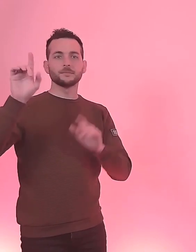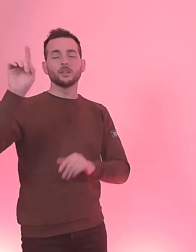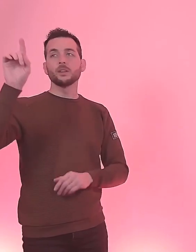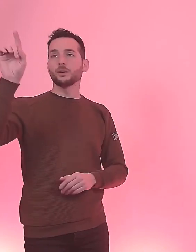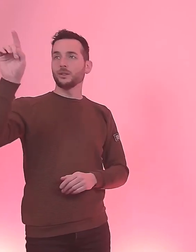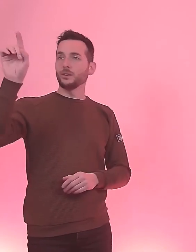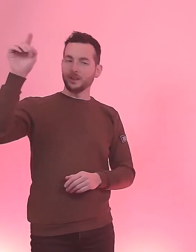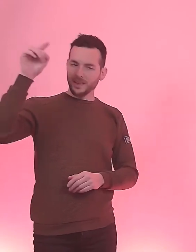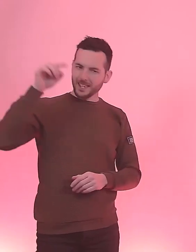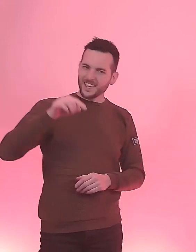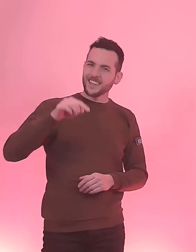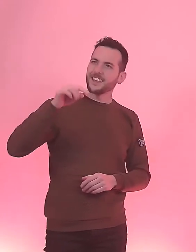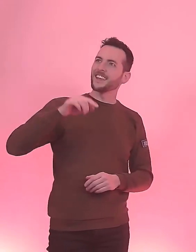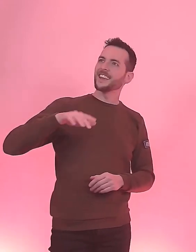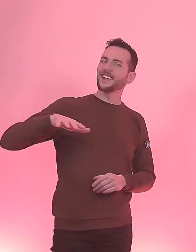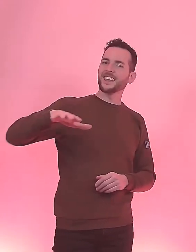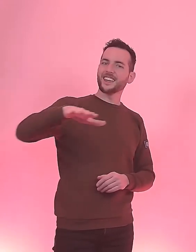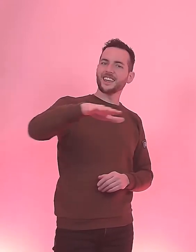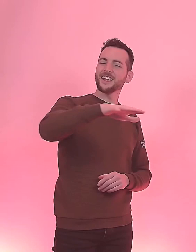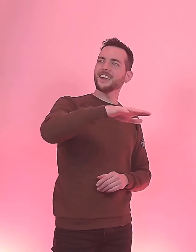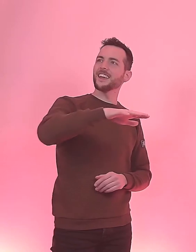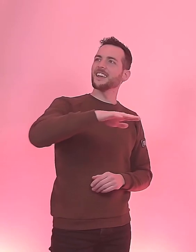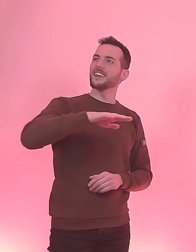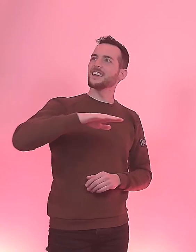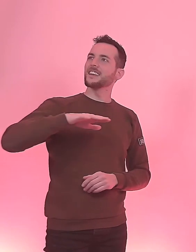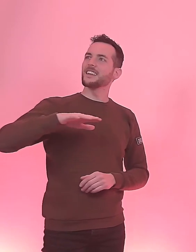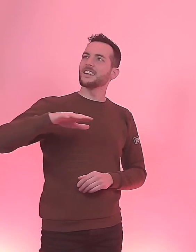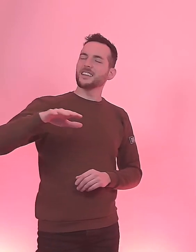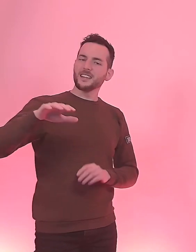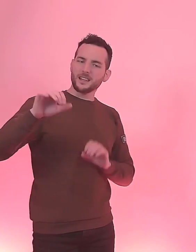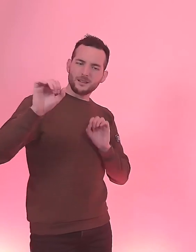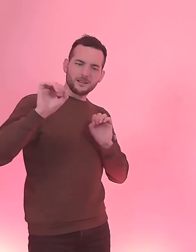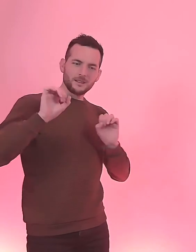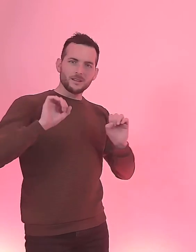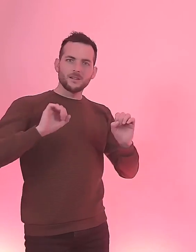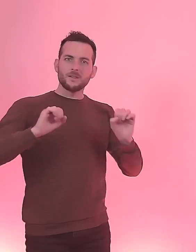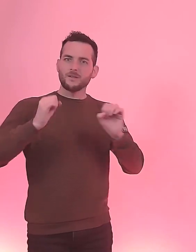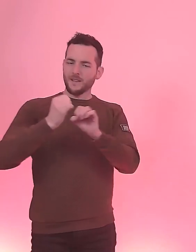you love working in